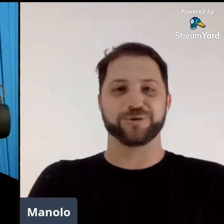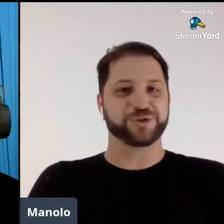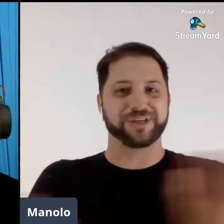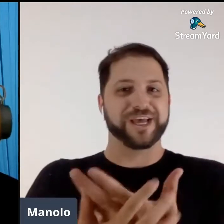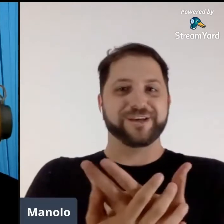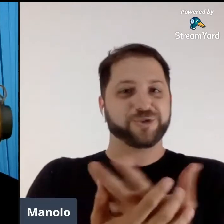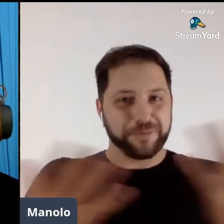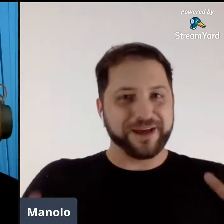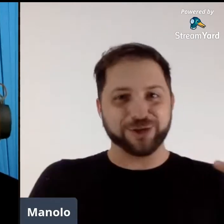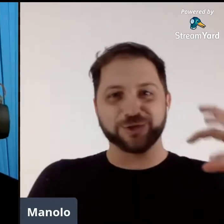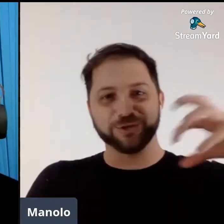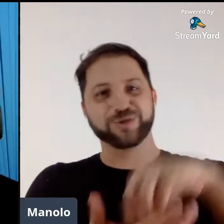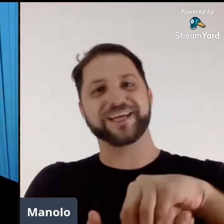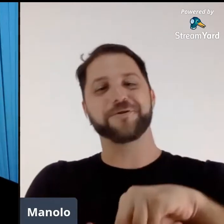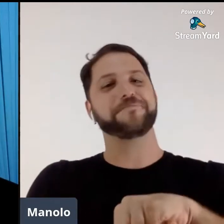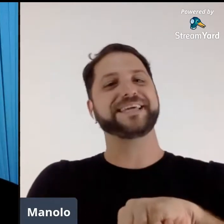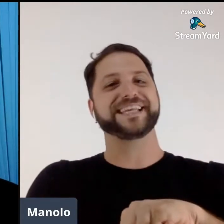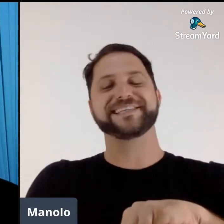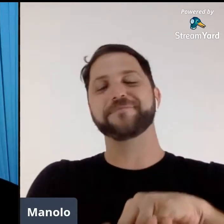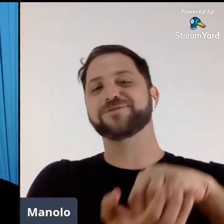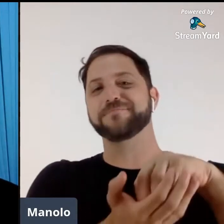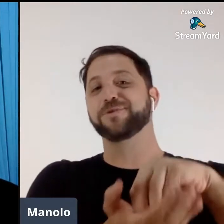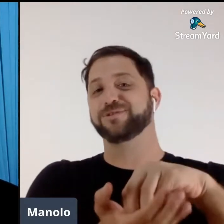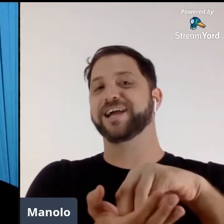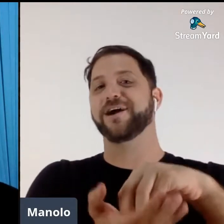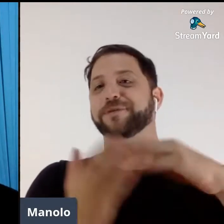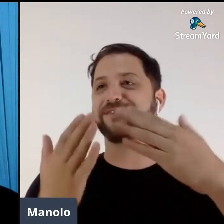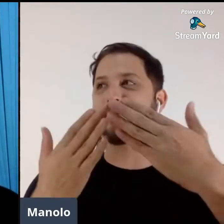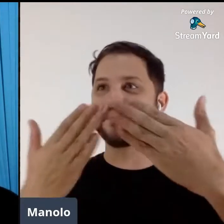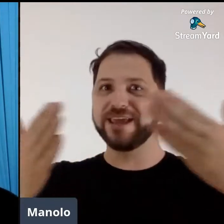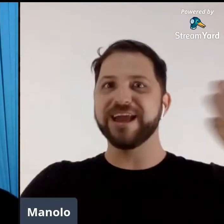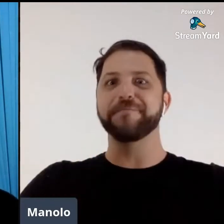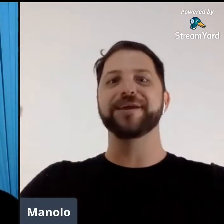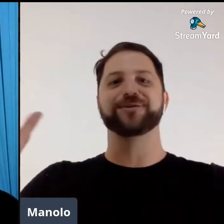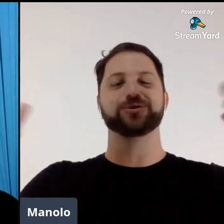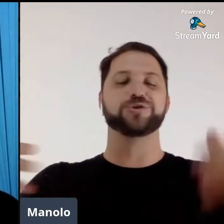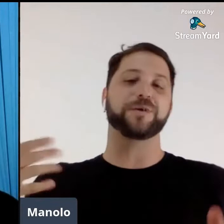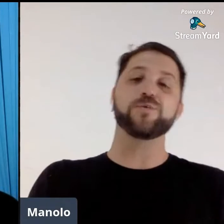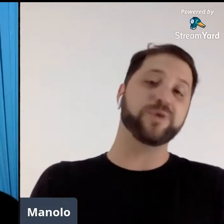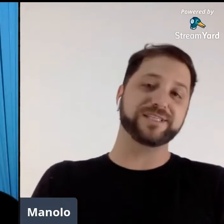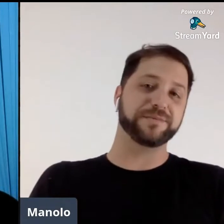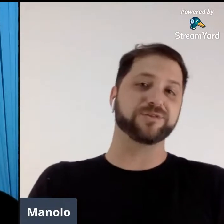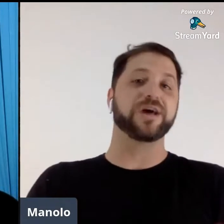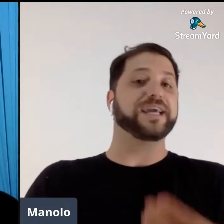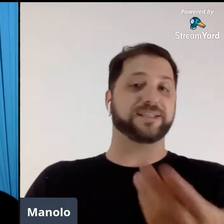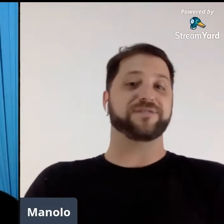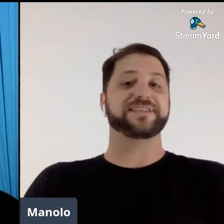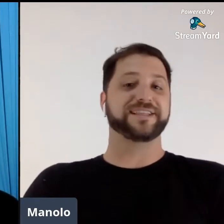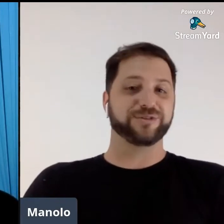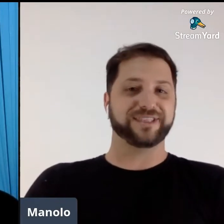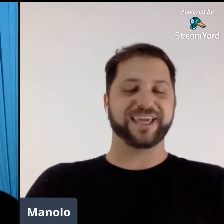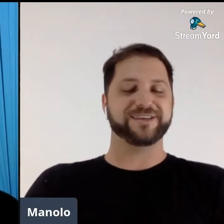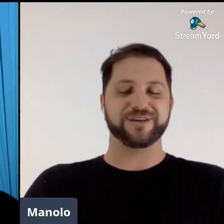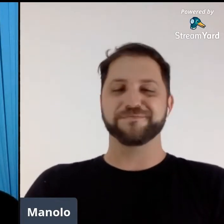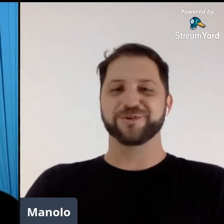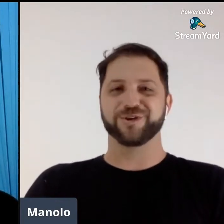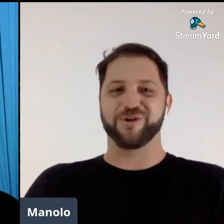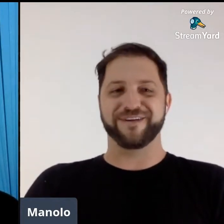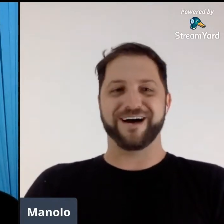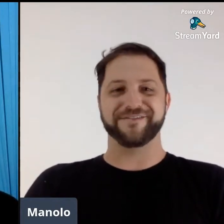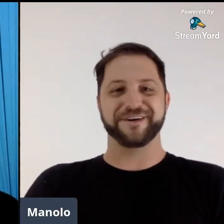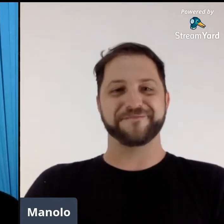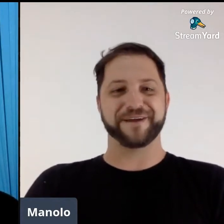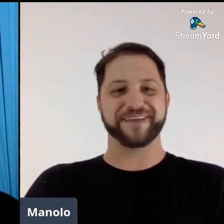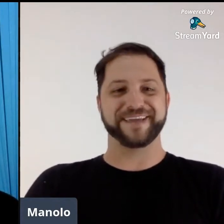para os surdos, sobre assunto que ele domina, sabe? Isso é muito legal, porque vai abrir a mente do surdo para algum conhecimento que talvez ele não tenha. Isso é